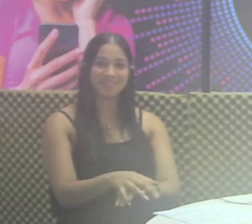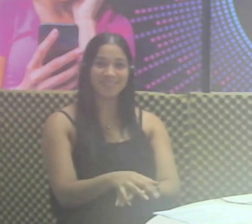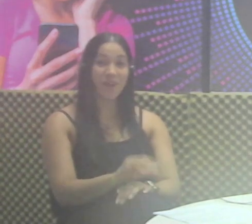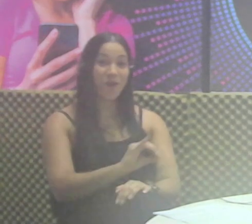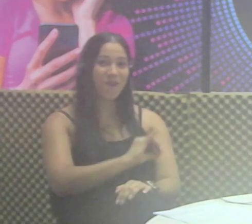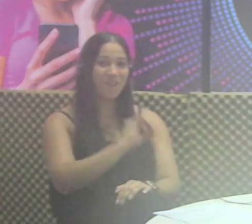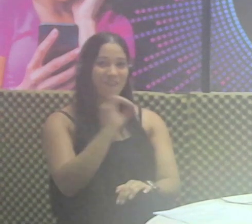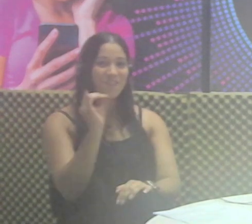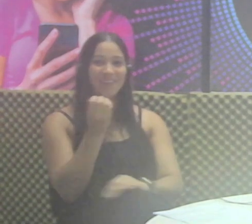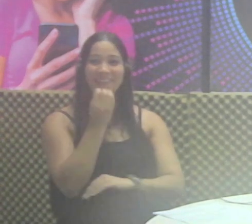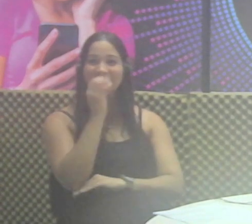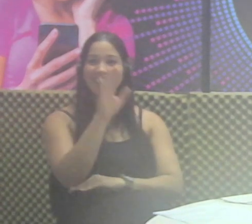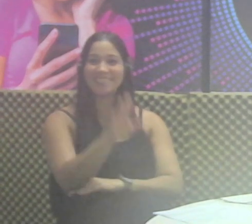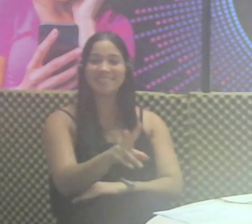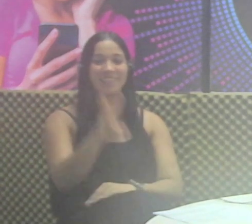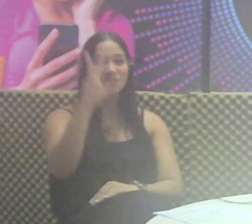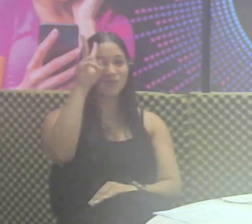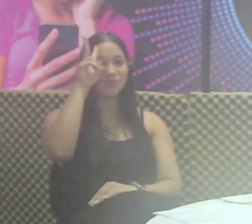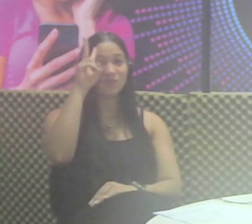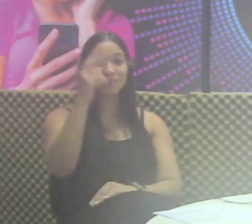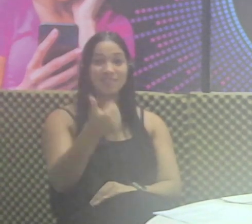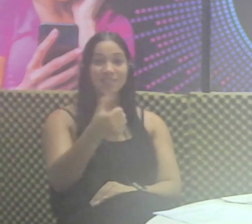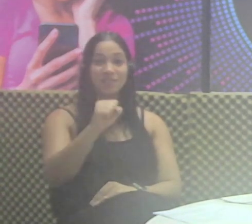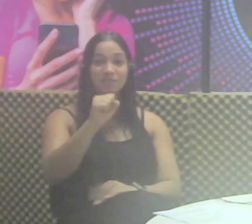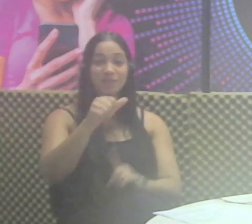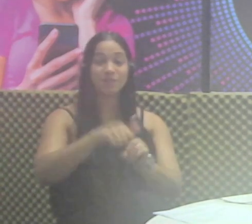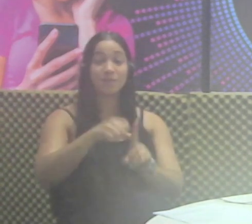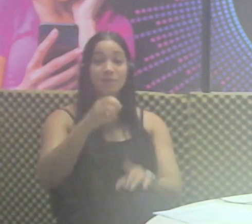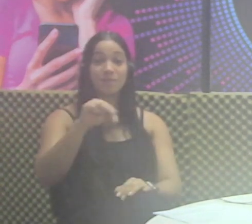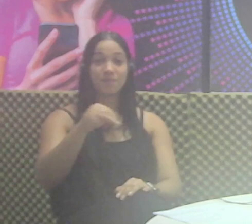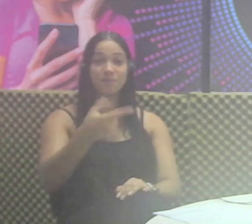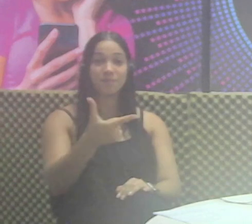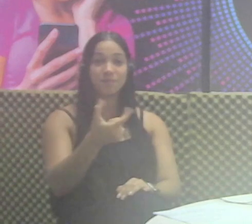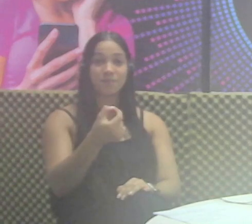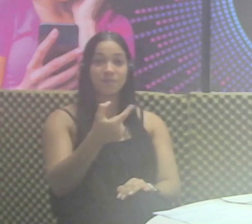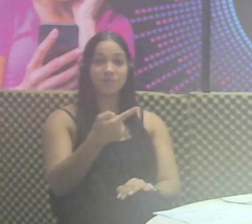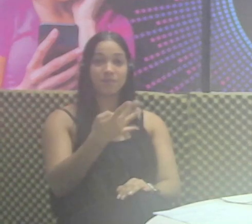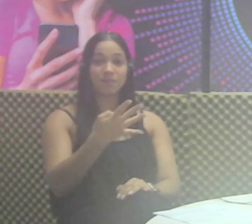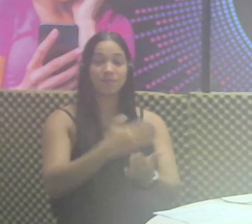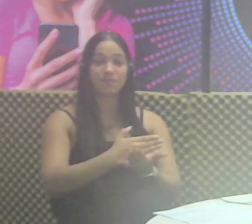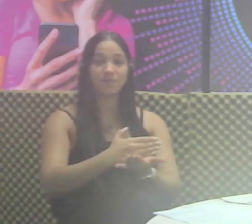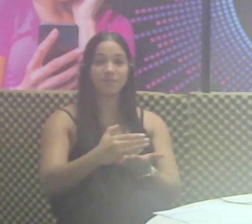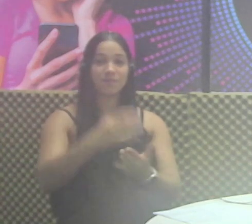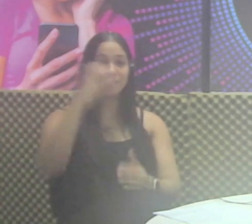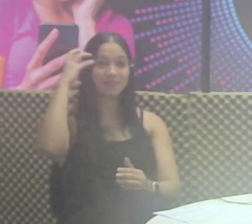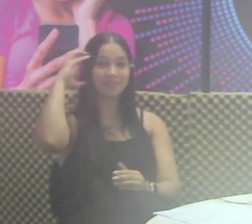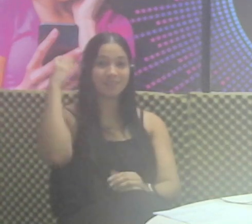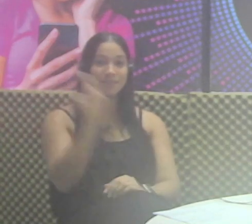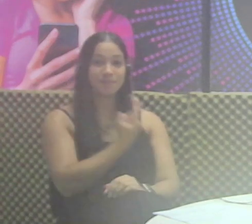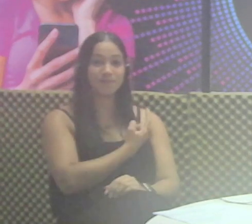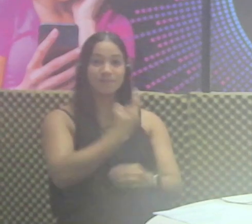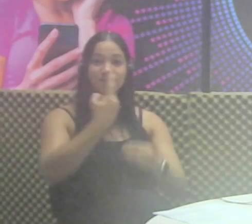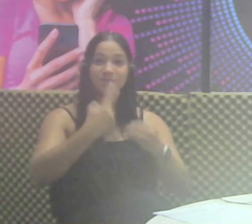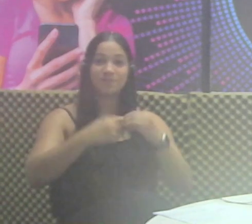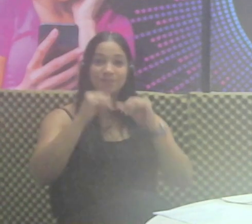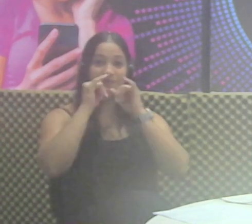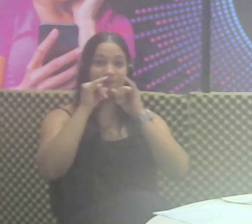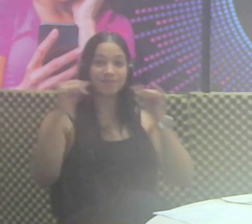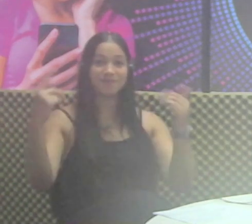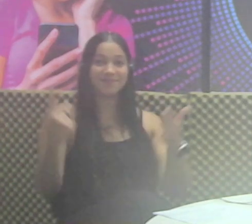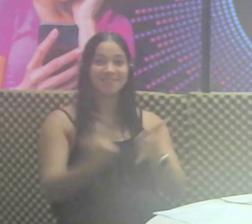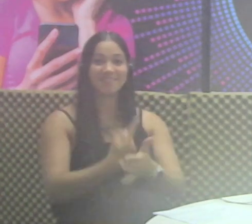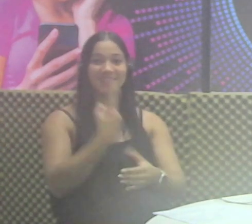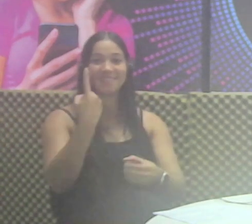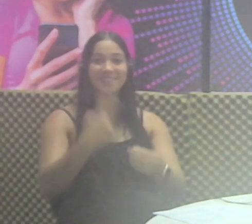Olá, boa tarde. Hoje é segunda-feira, dia 18 de março de 2024. Está no ar a Rádio Nossa Cidade com um boletim de notícias sobre o que de